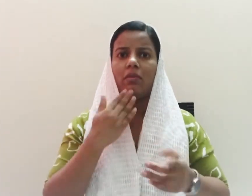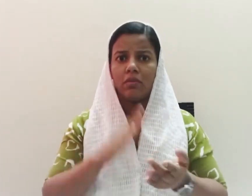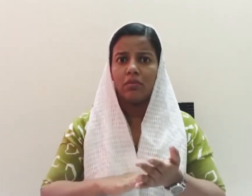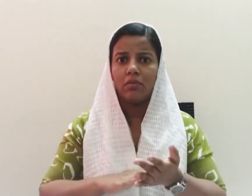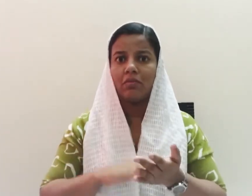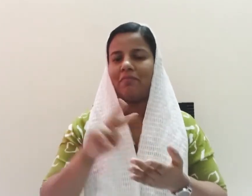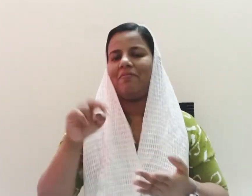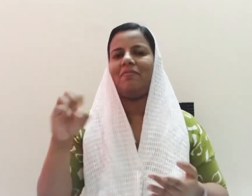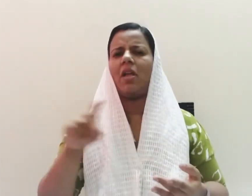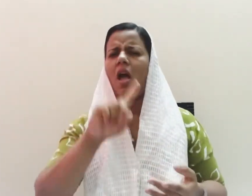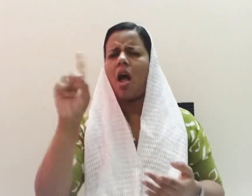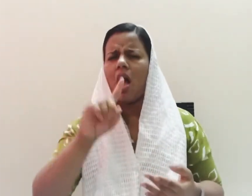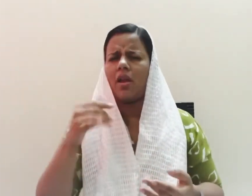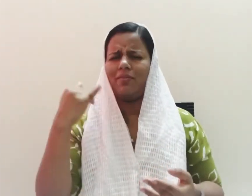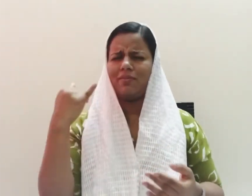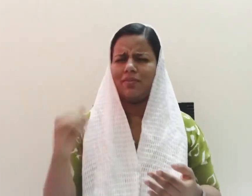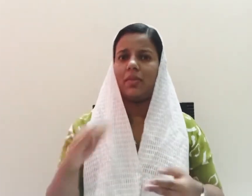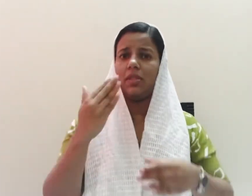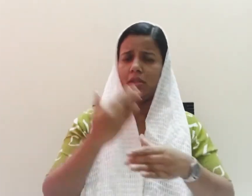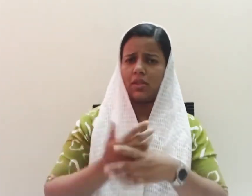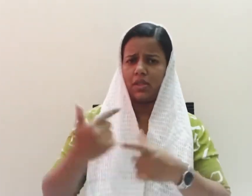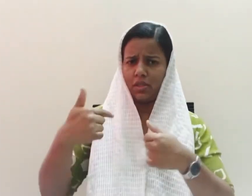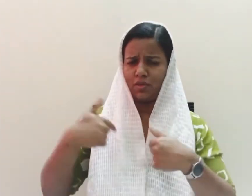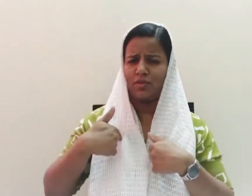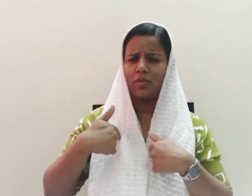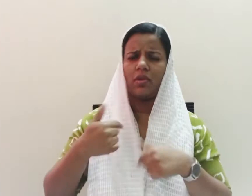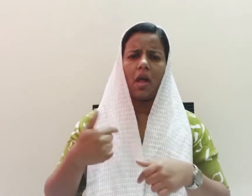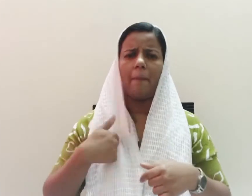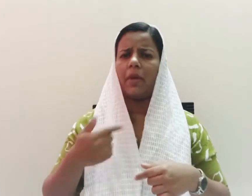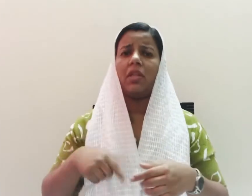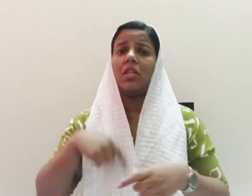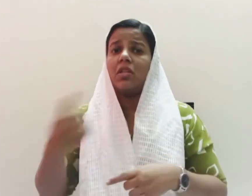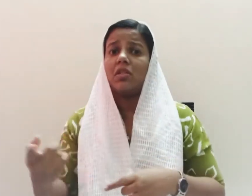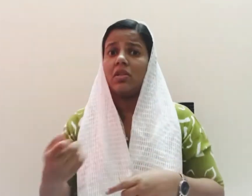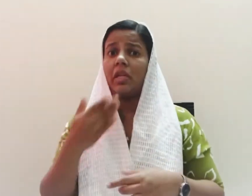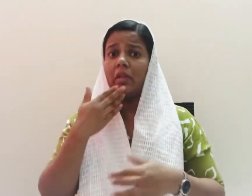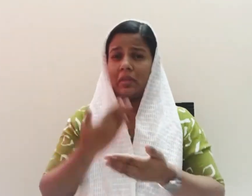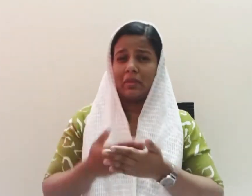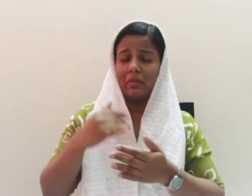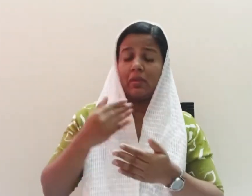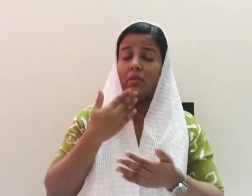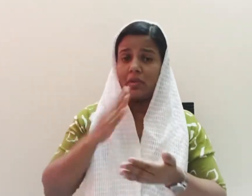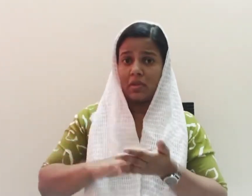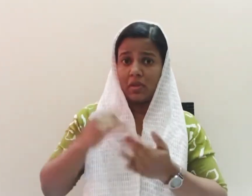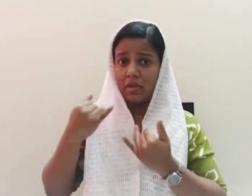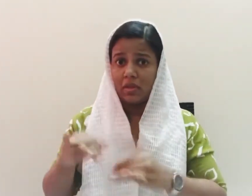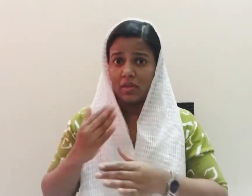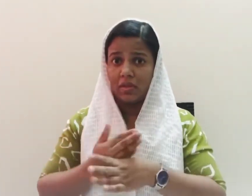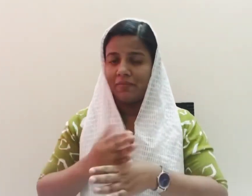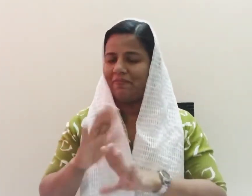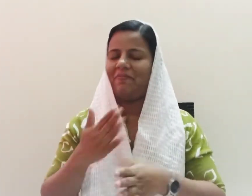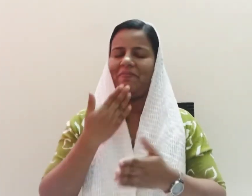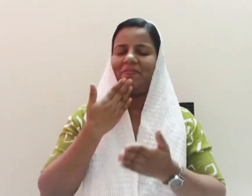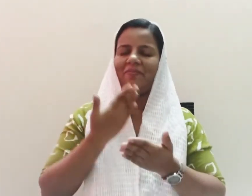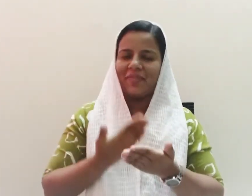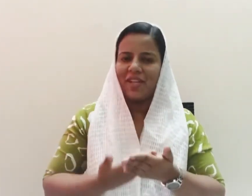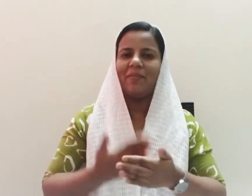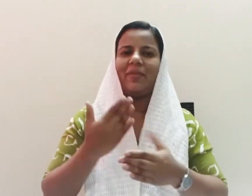പാടില്ല. അപ്പം നമ്മളോട് ആരെങ്കിലും തിന്മ ചെയ്താൽ പോലും നമ്മൾ എന്ത് ചെയ്യാൻ പാടില്ല? നമ്മൾ തിന്മ ചെയ്യുവാൻ പാടില്ല. ദൈവമക്കളെ, നമ്മളിൽ നിന്ന്